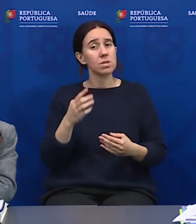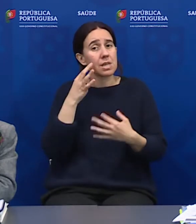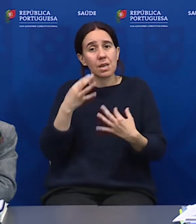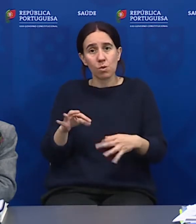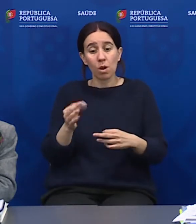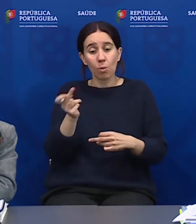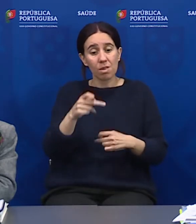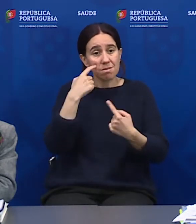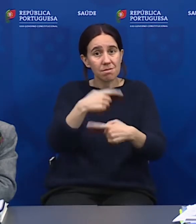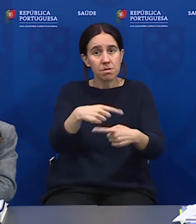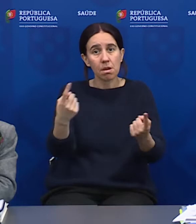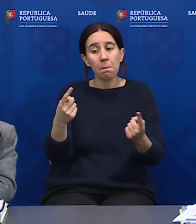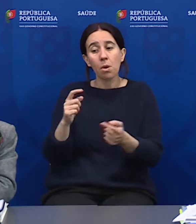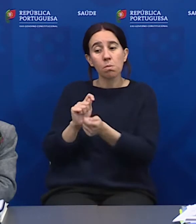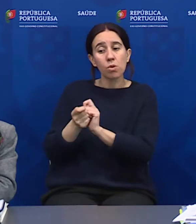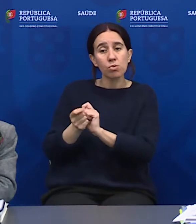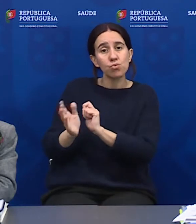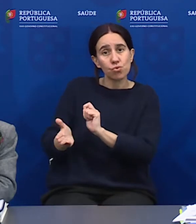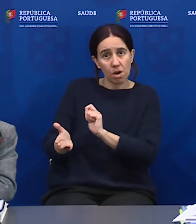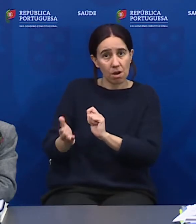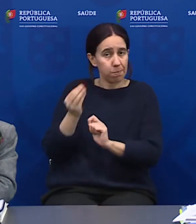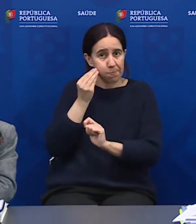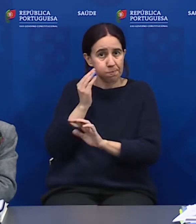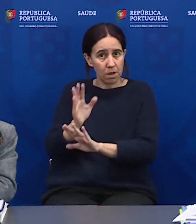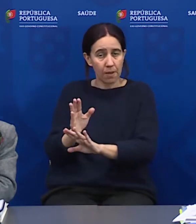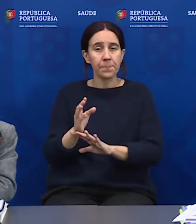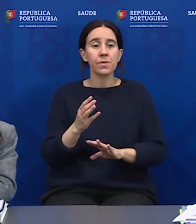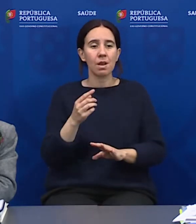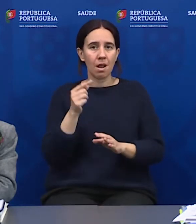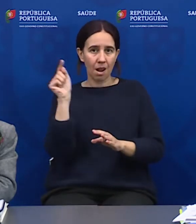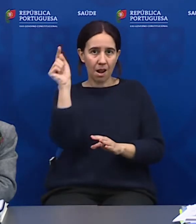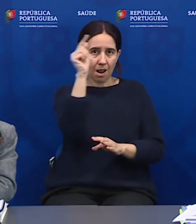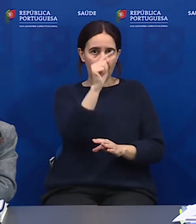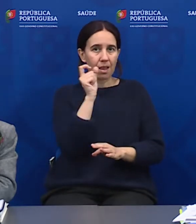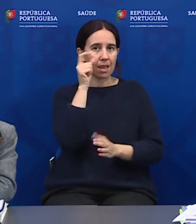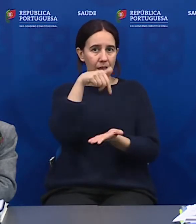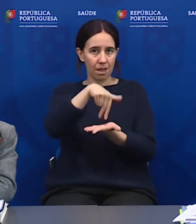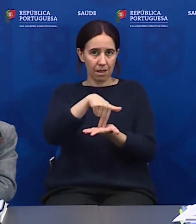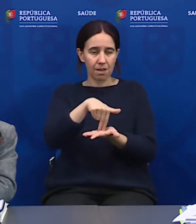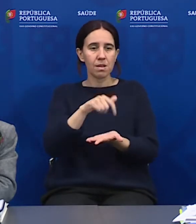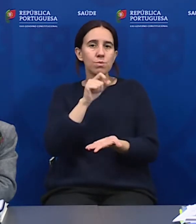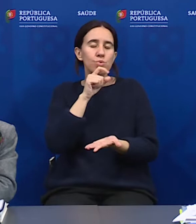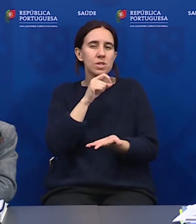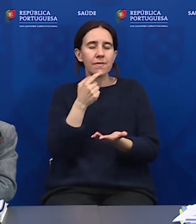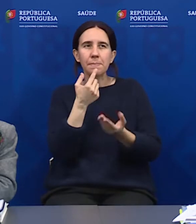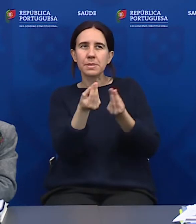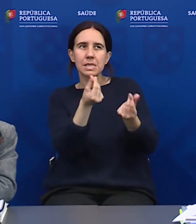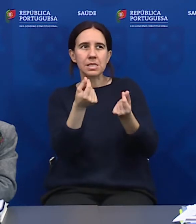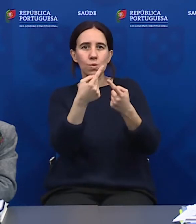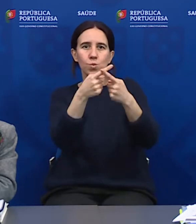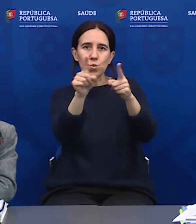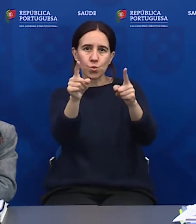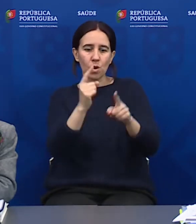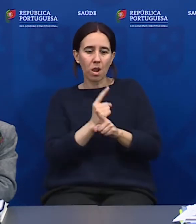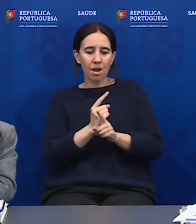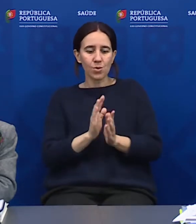a realidade possa ter mudado e que quem está no terreno possa ter uma percepção diferente